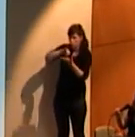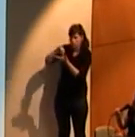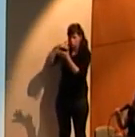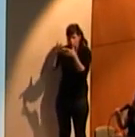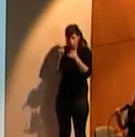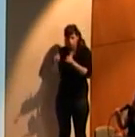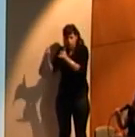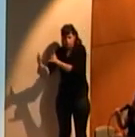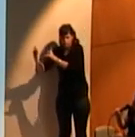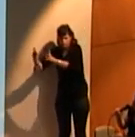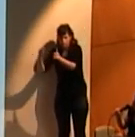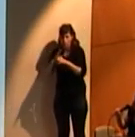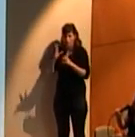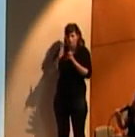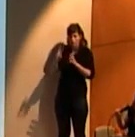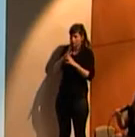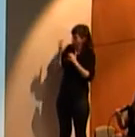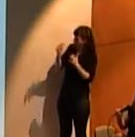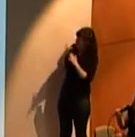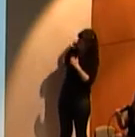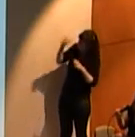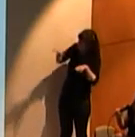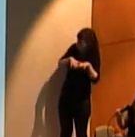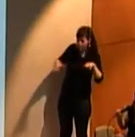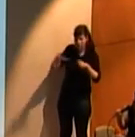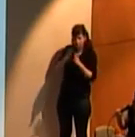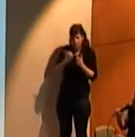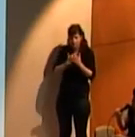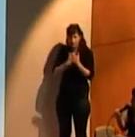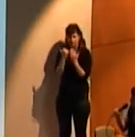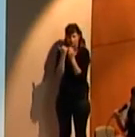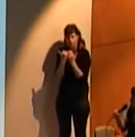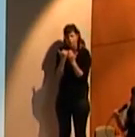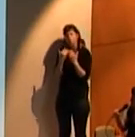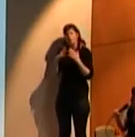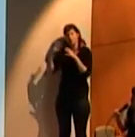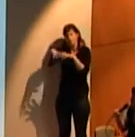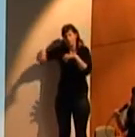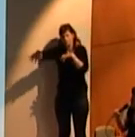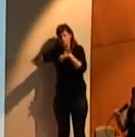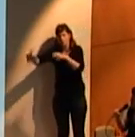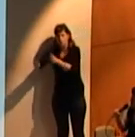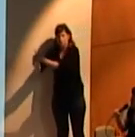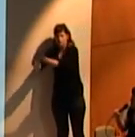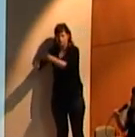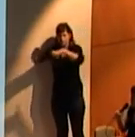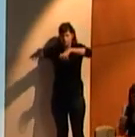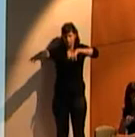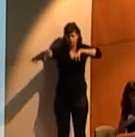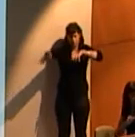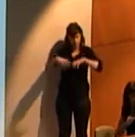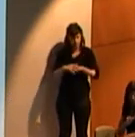on retrouve l'idée d'un espace intime qu'on a pu conserver et d'un espace plus collectif. Voilà. Donc bon,